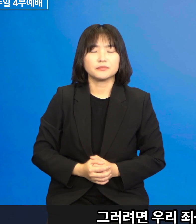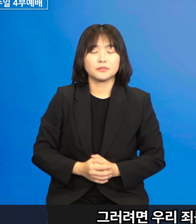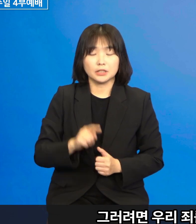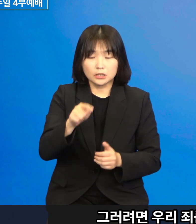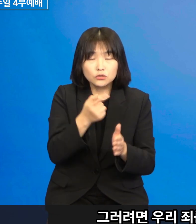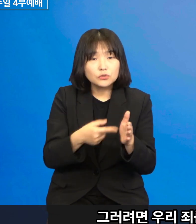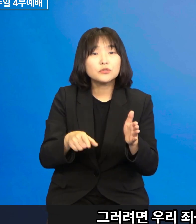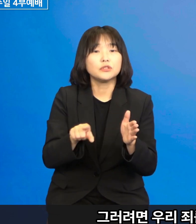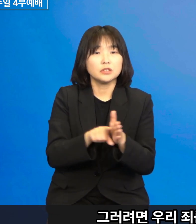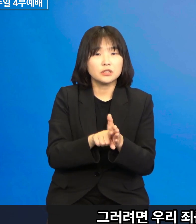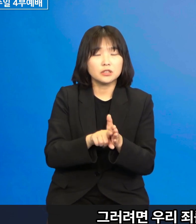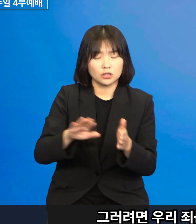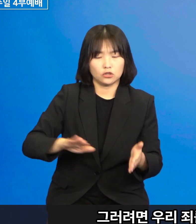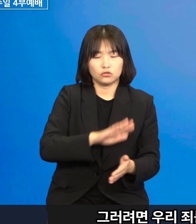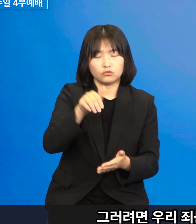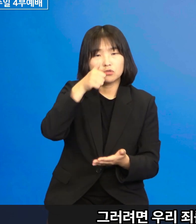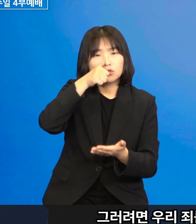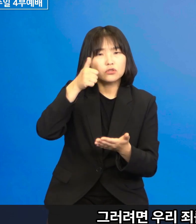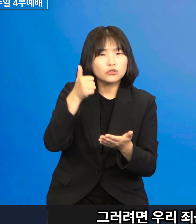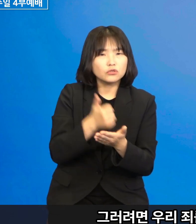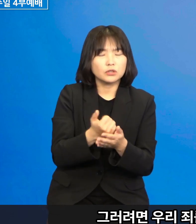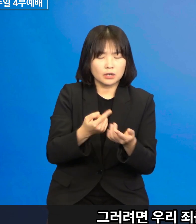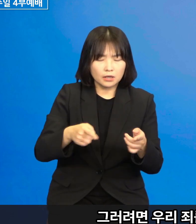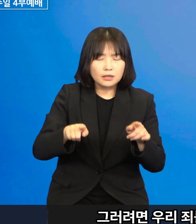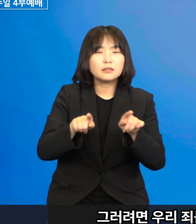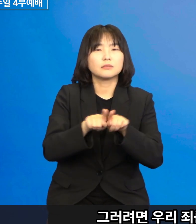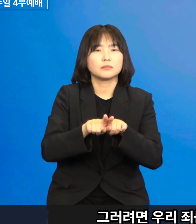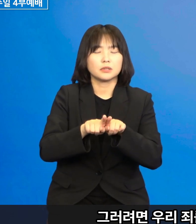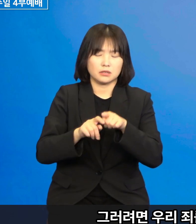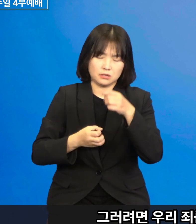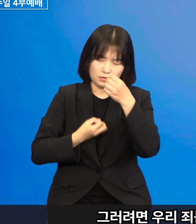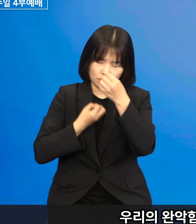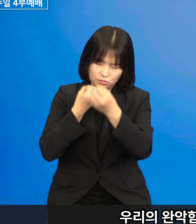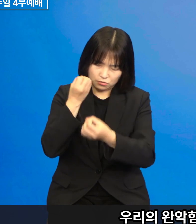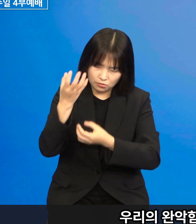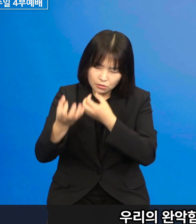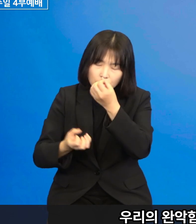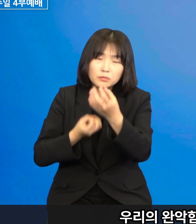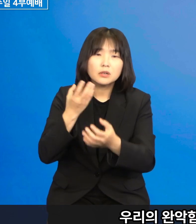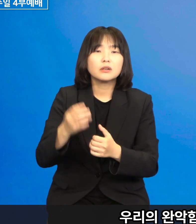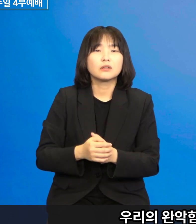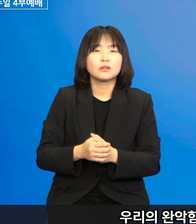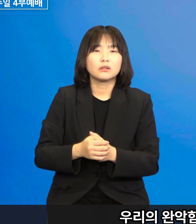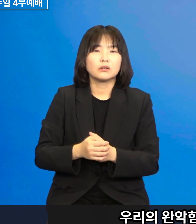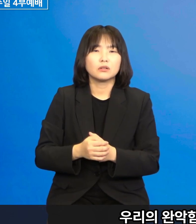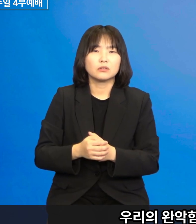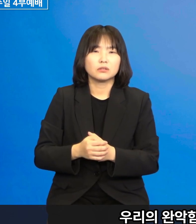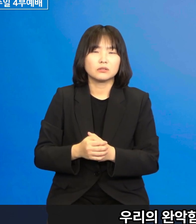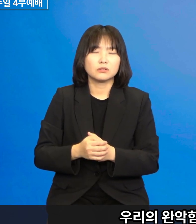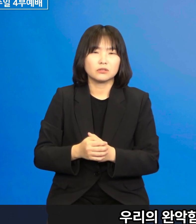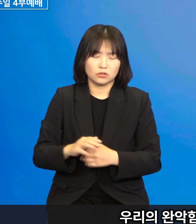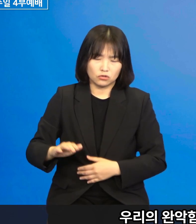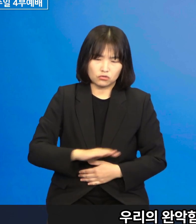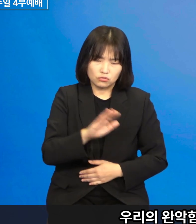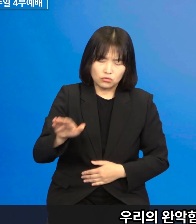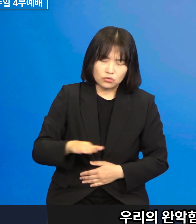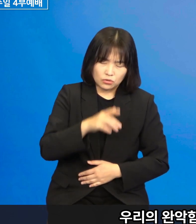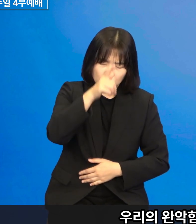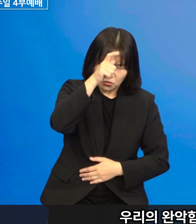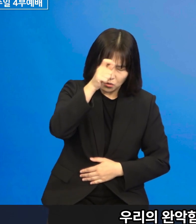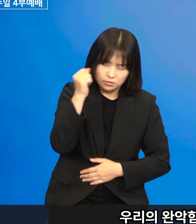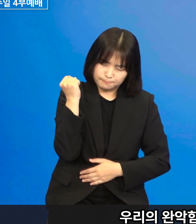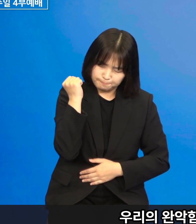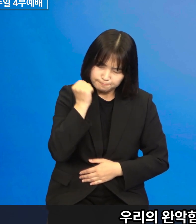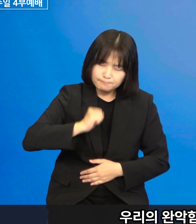그러려면 우리의 죄를 함께 우리가 자백하고 우리의 완역함과 우리의